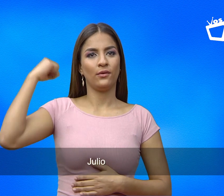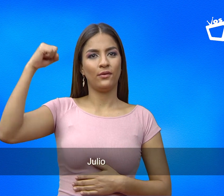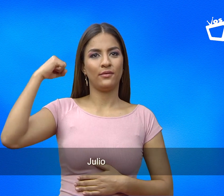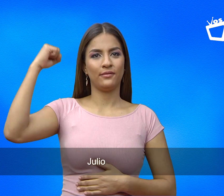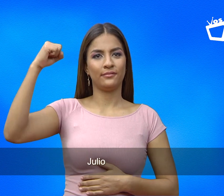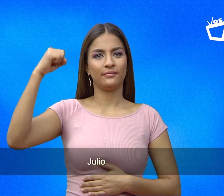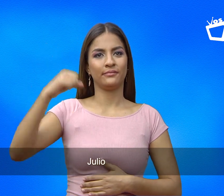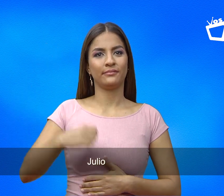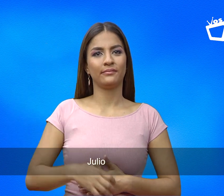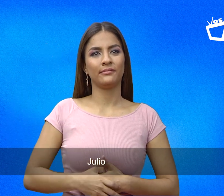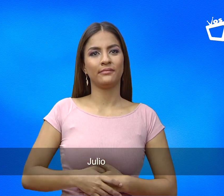julio